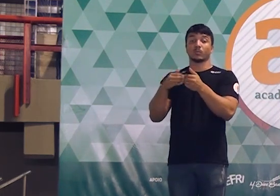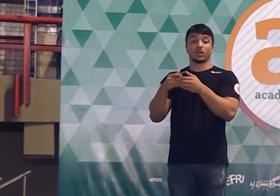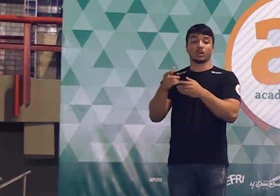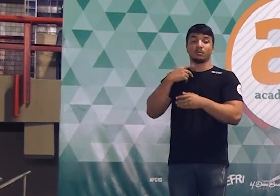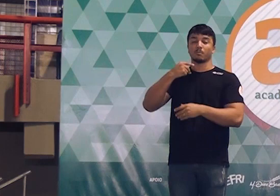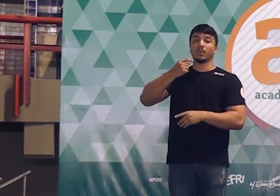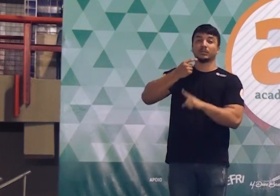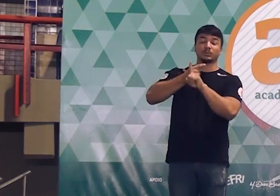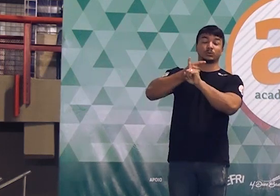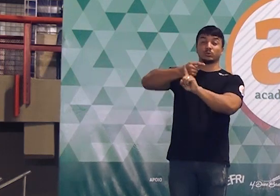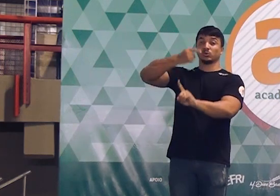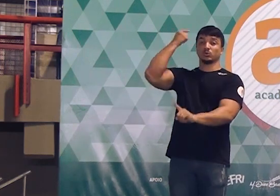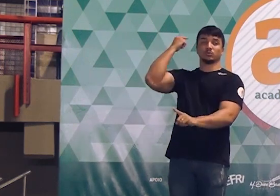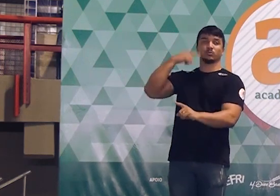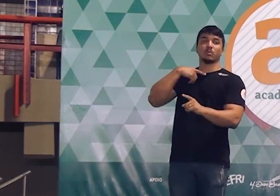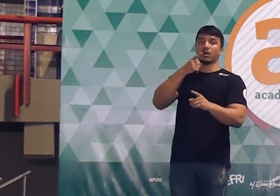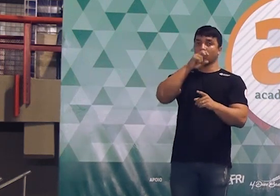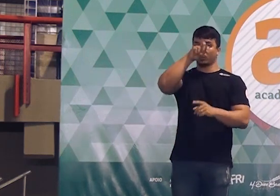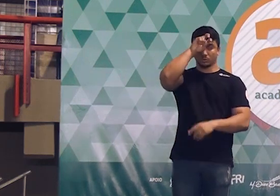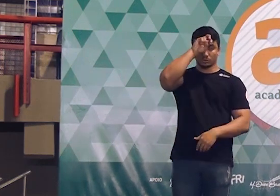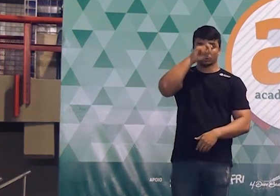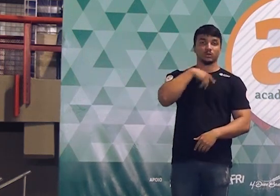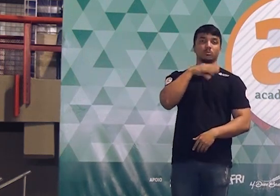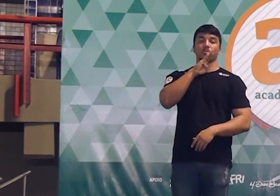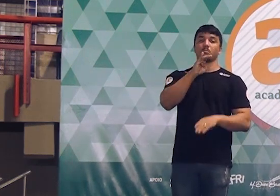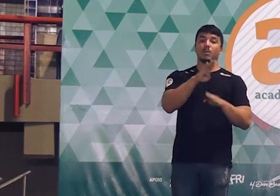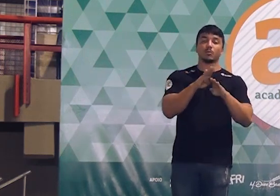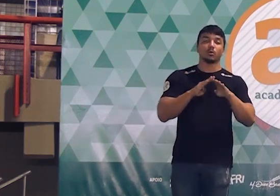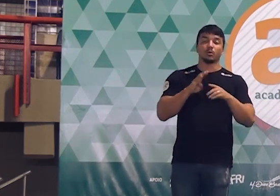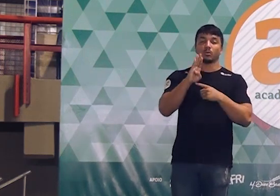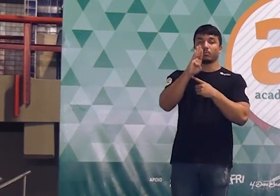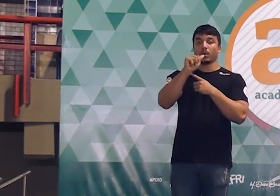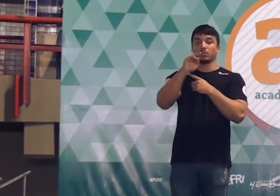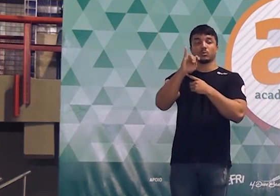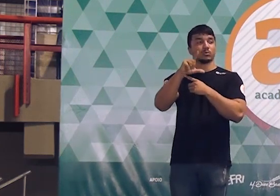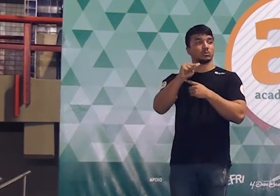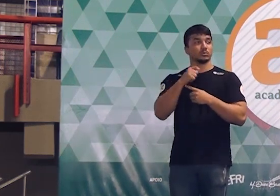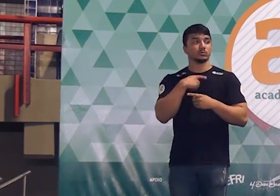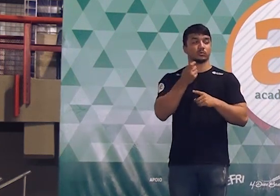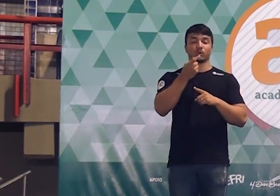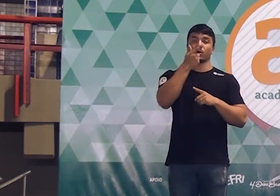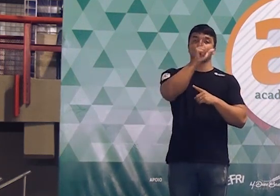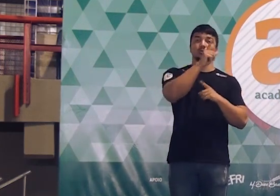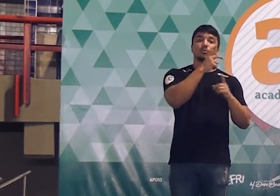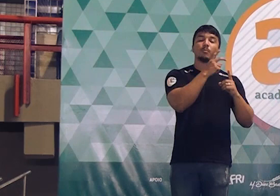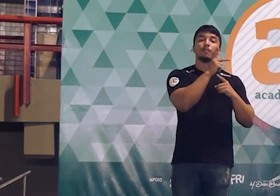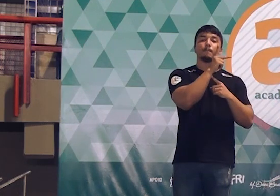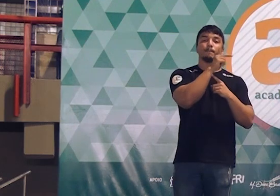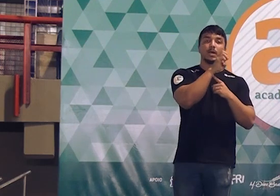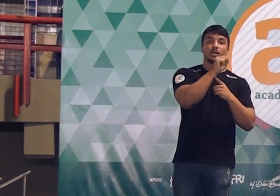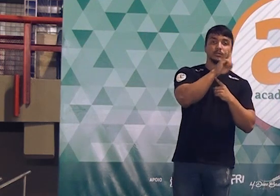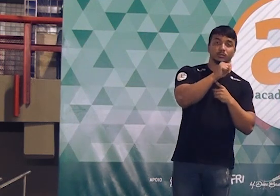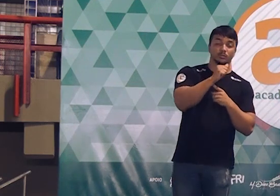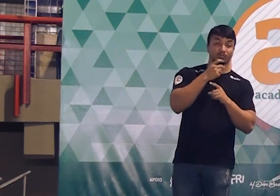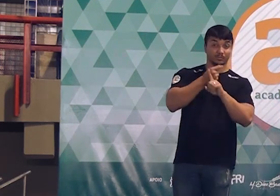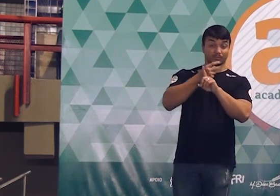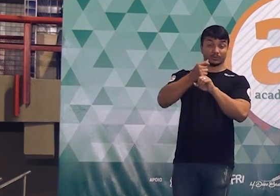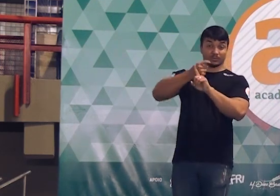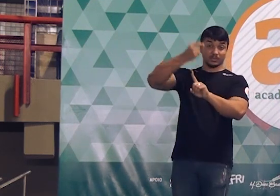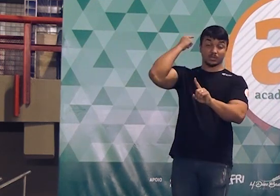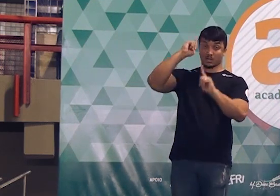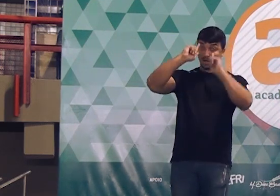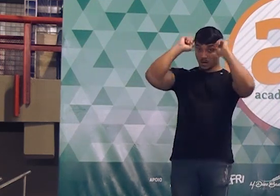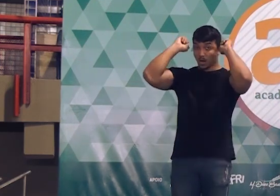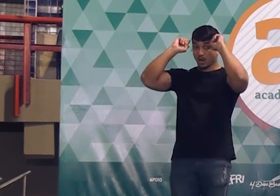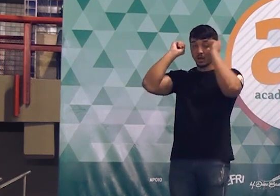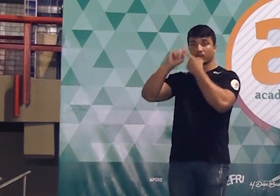lá na antiguidade, egípcios, babilônios, tá? Se você voltar para os persas, se você voltar, tá, para a antiguidade grega,